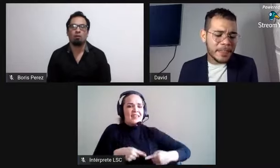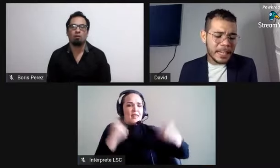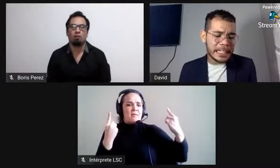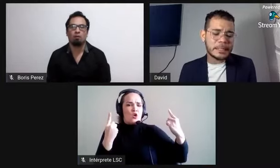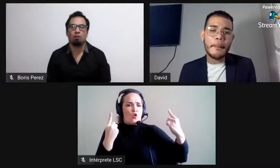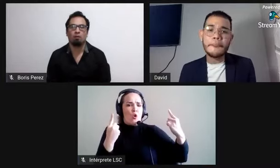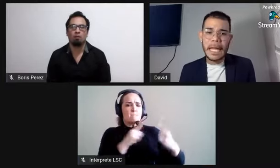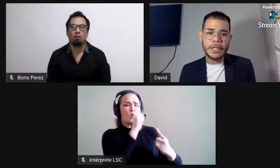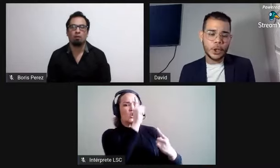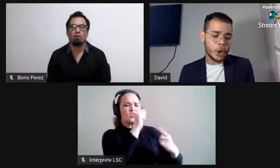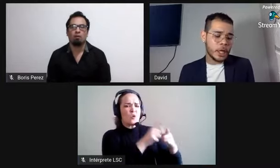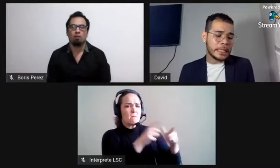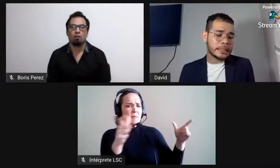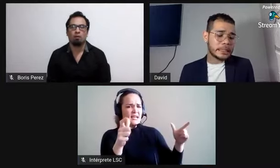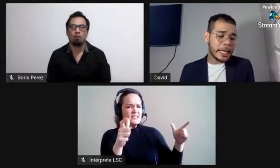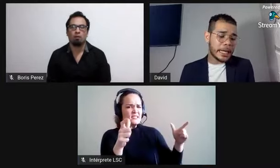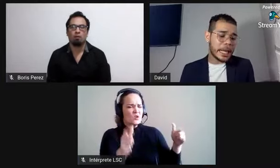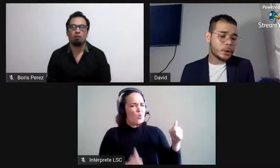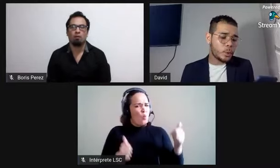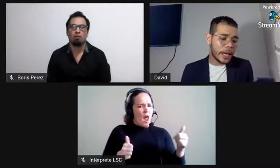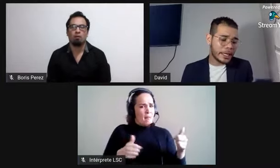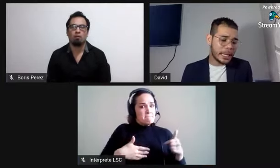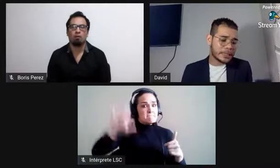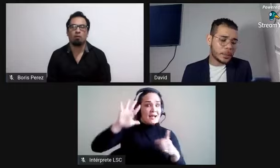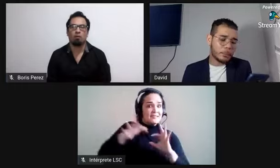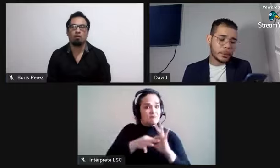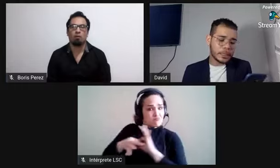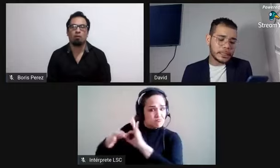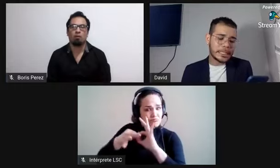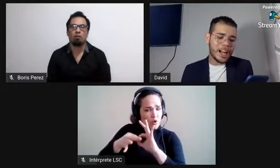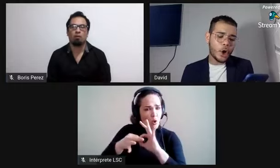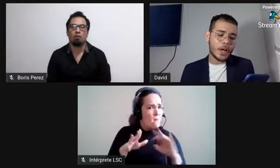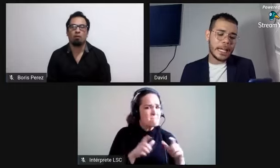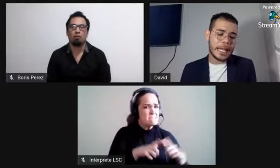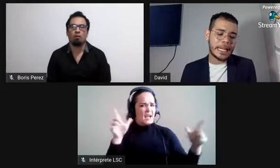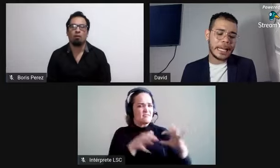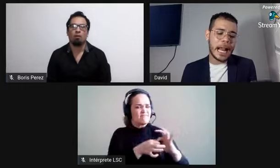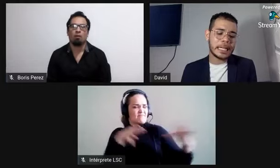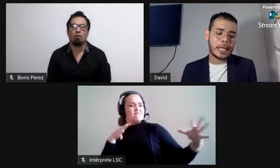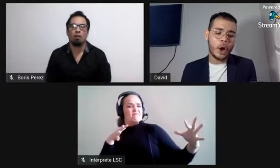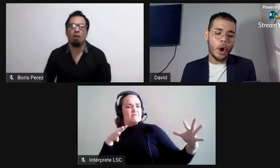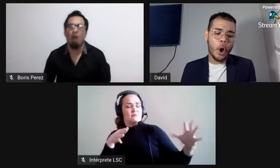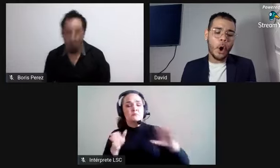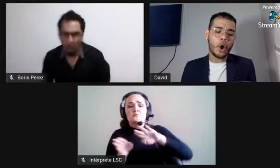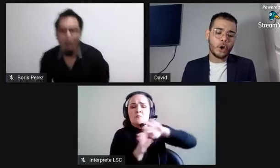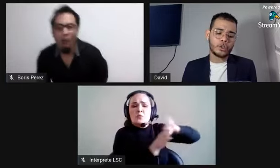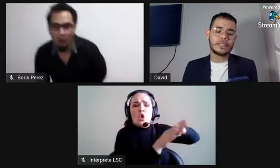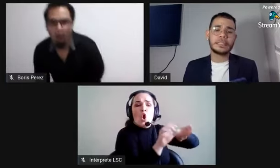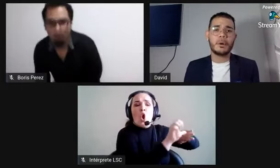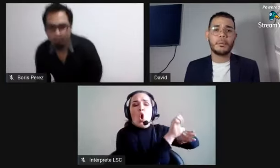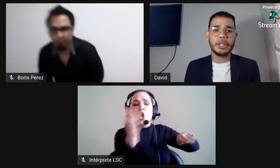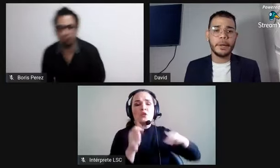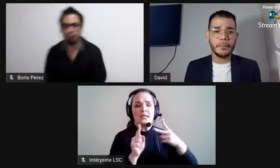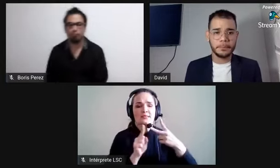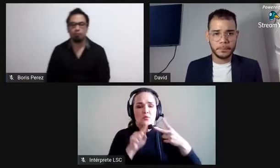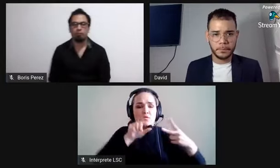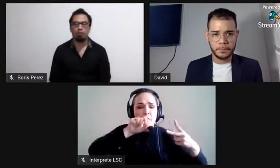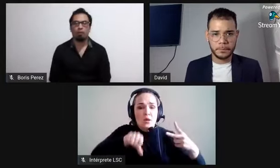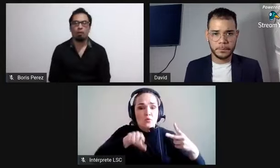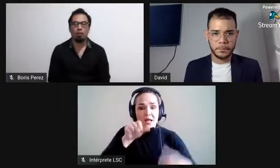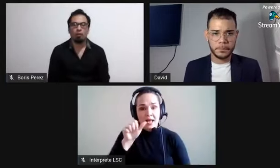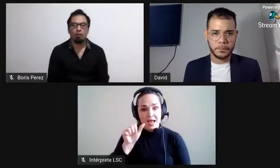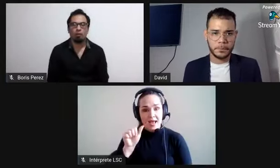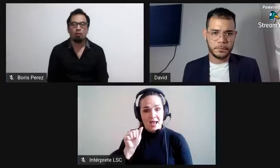personaje Andrés Bello tiene alguna relación política con el general o con Simón Bolívar?